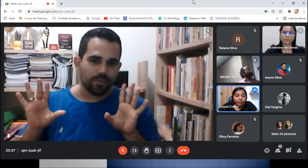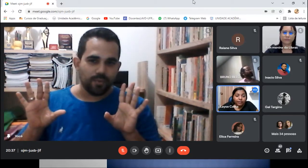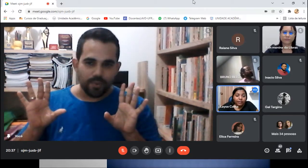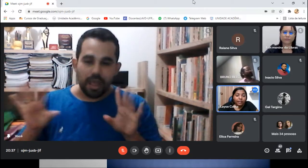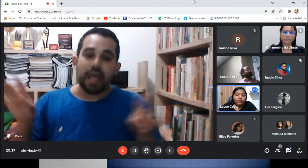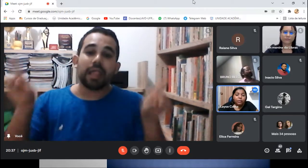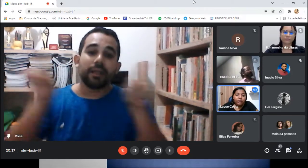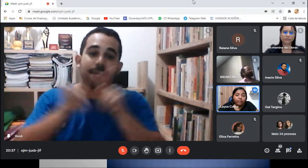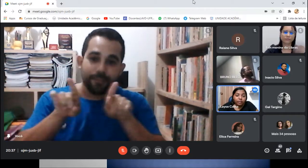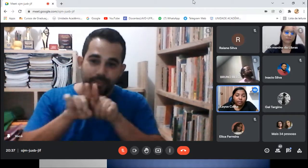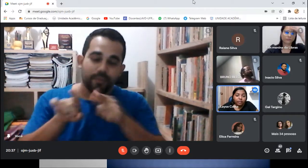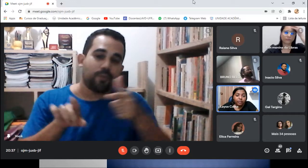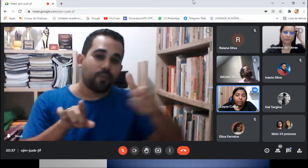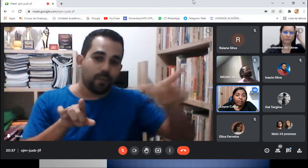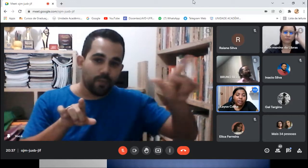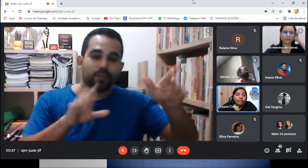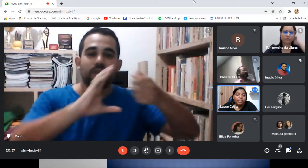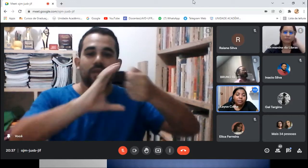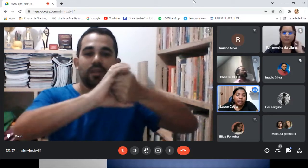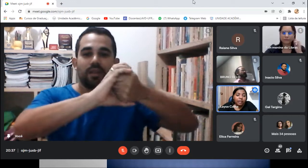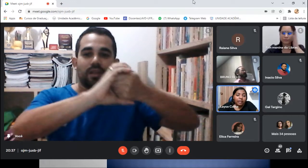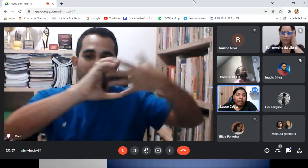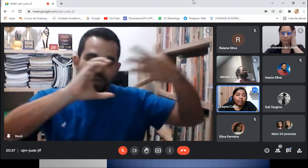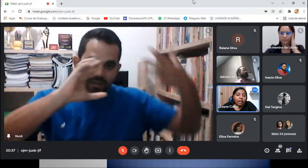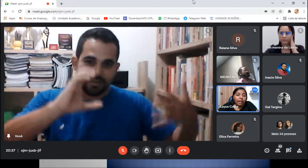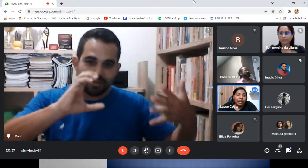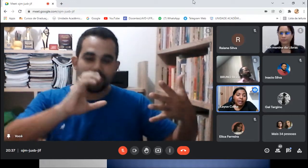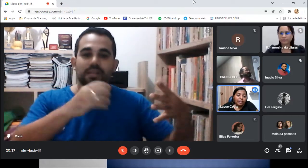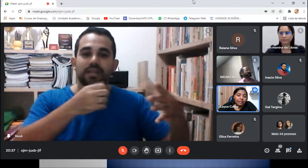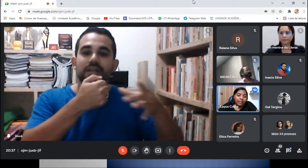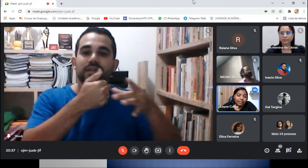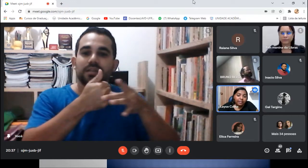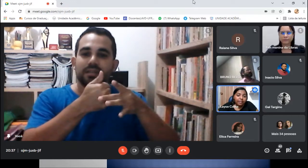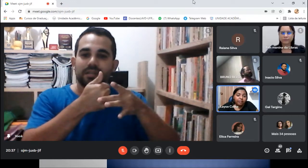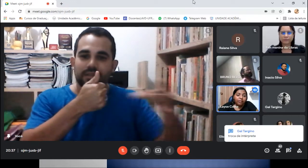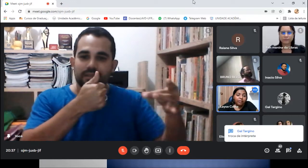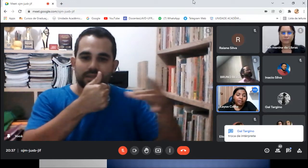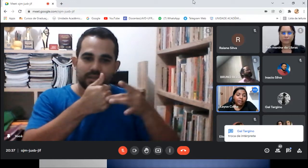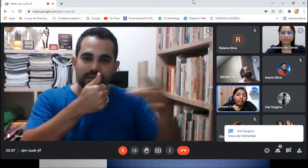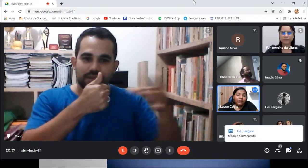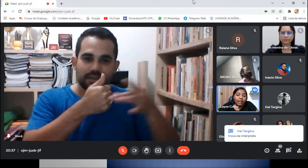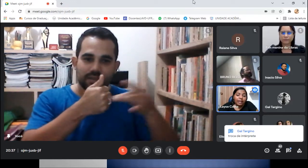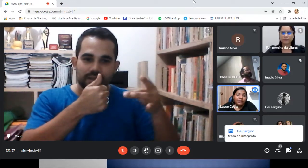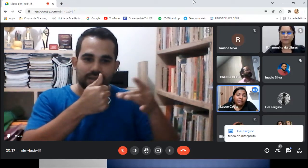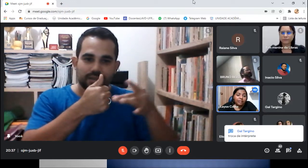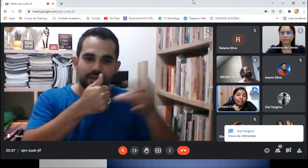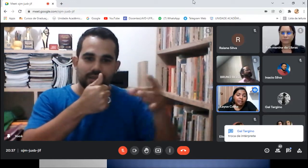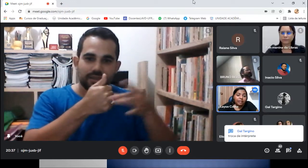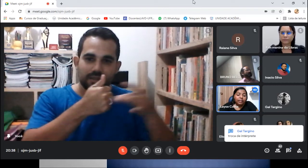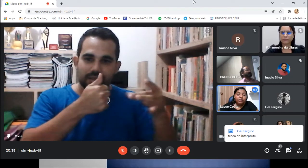Articulatório, também a classificação da